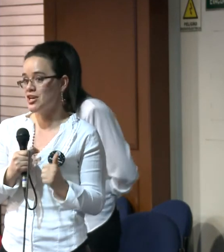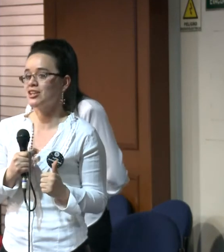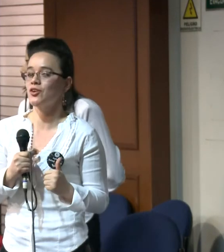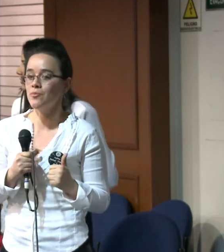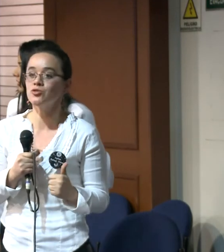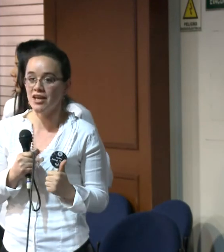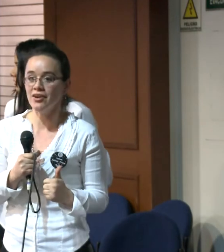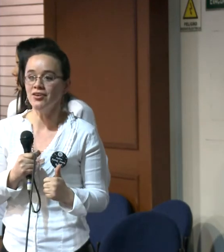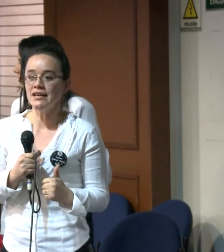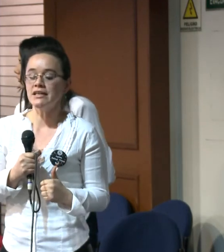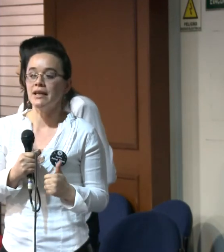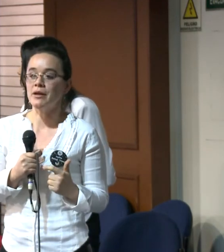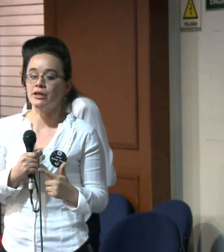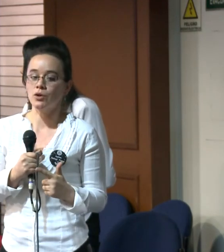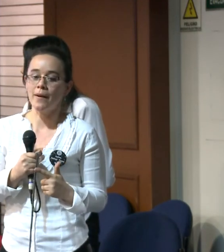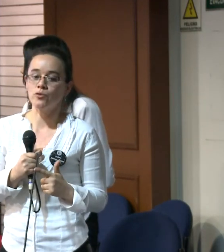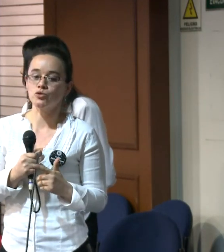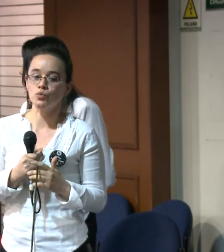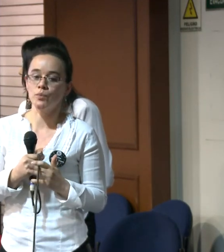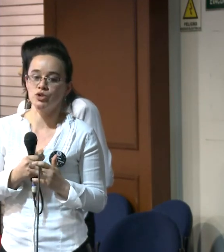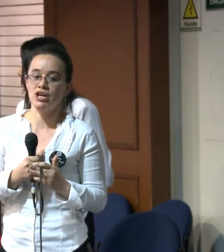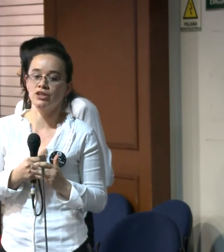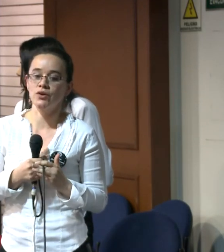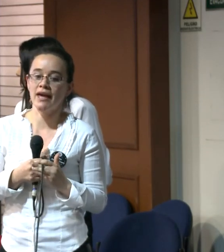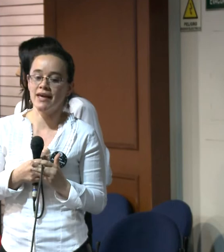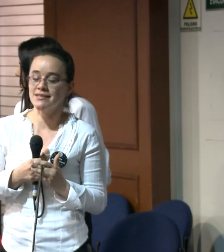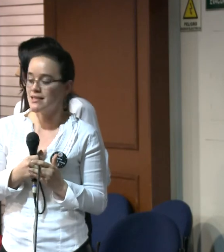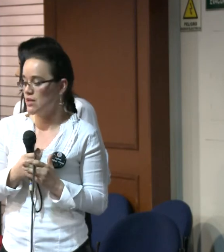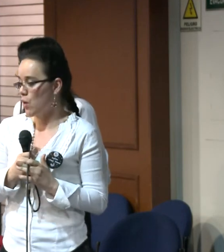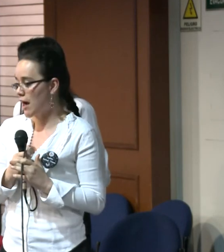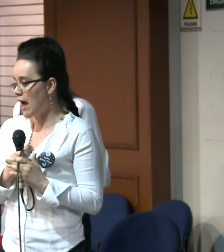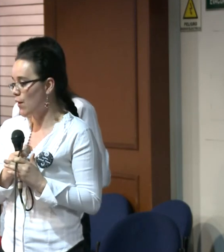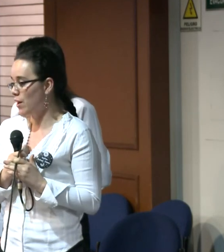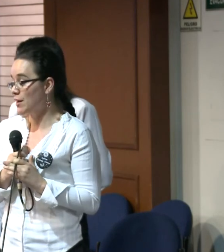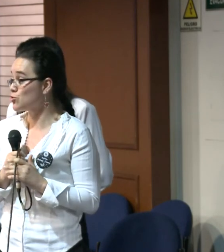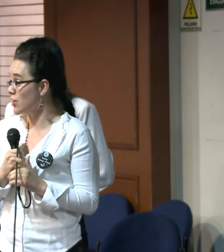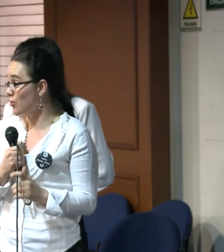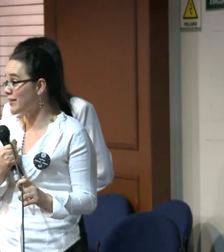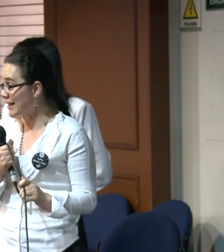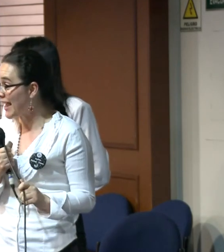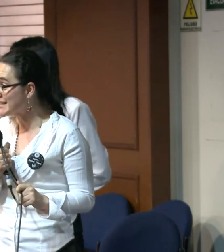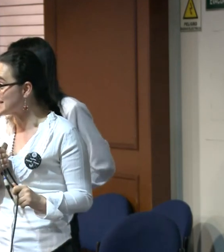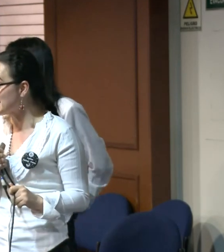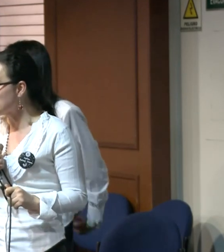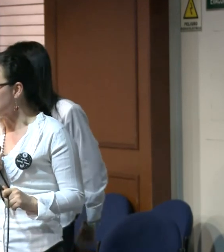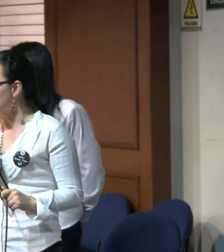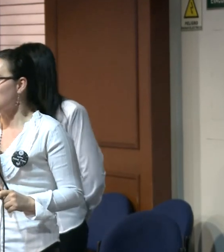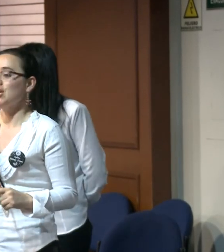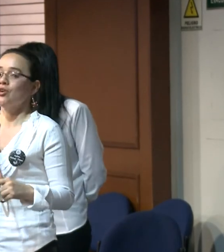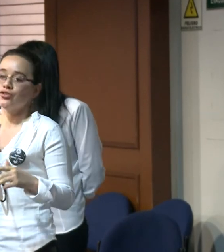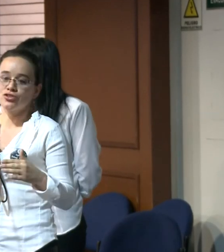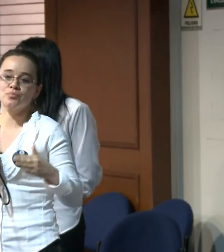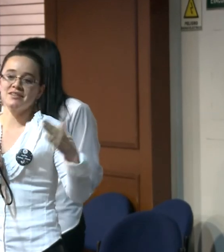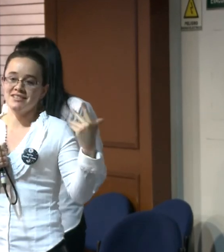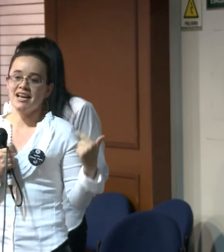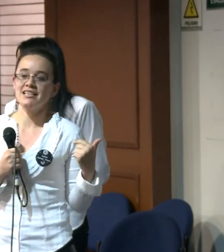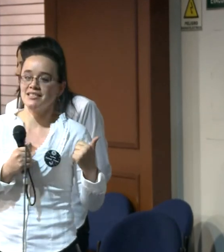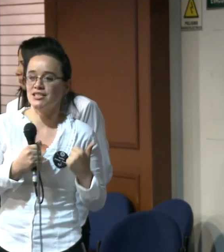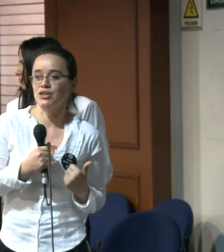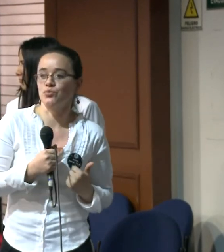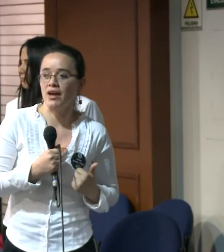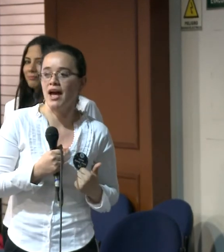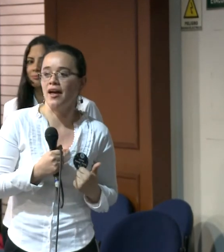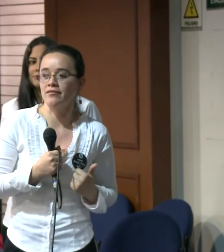al proyecto de museo. También retomamos un proyecto que se llevó a cabo en el Museo de Trajes y otros, pues, desde